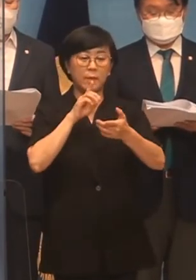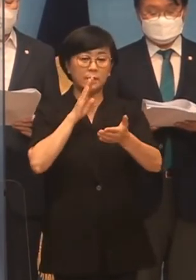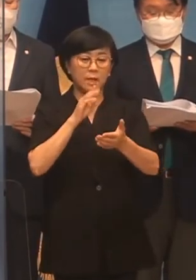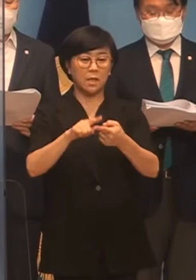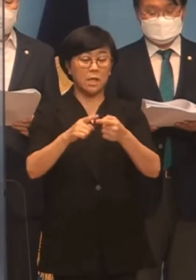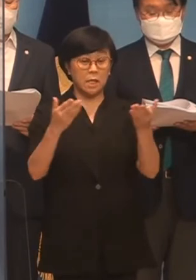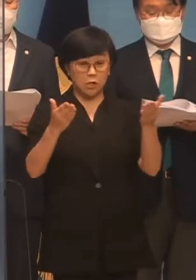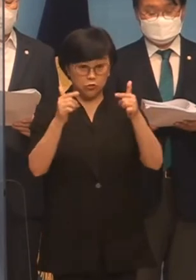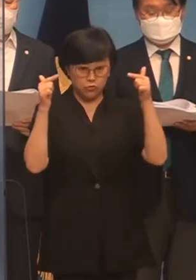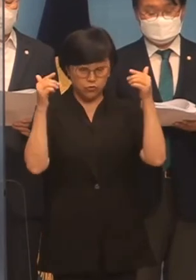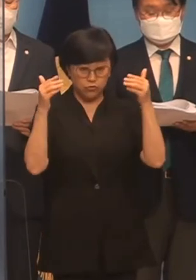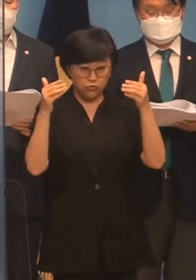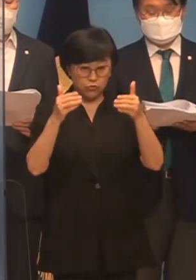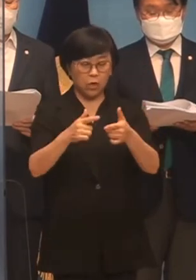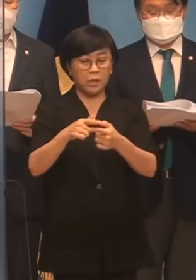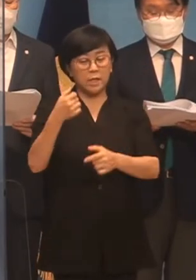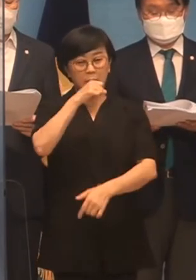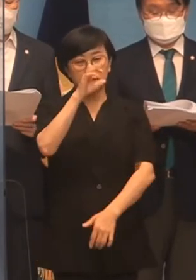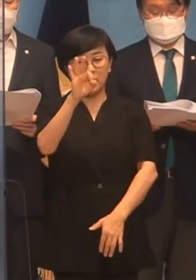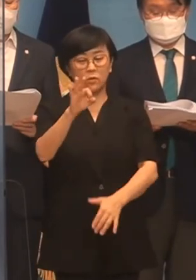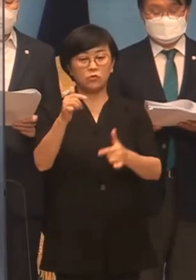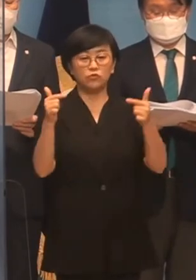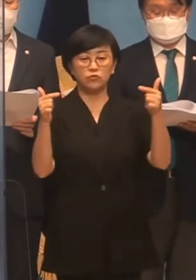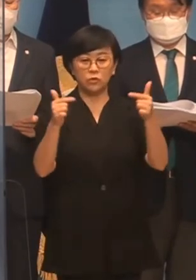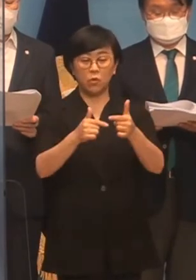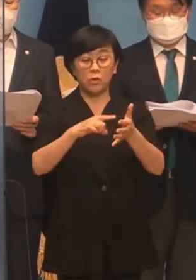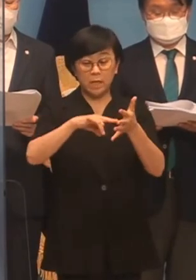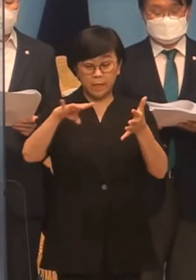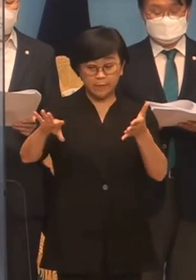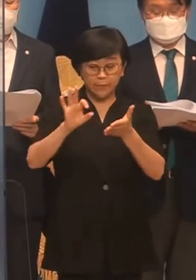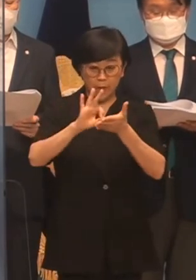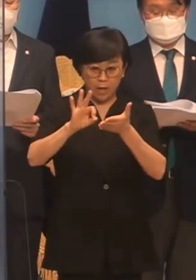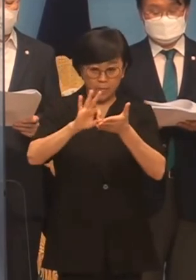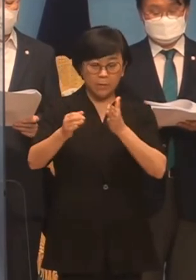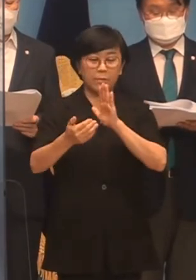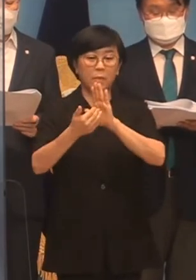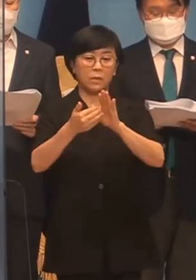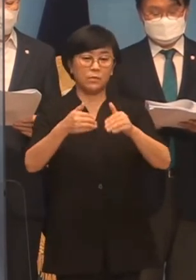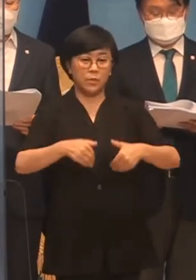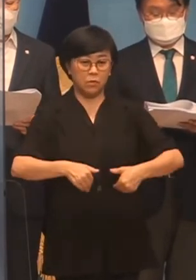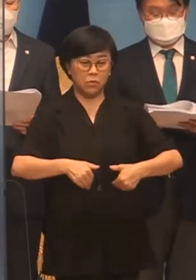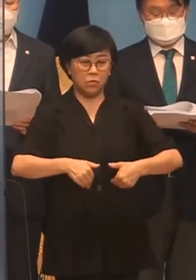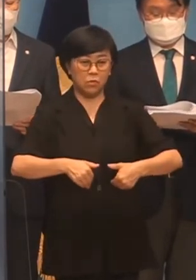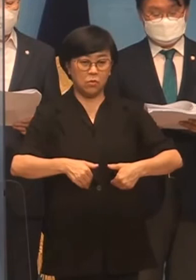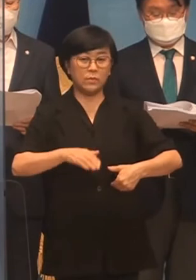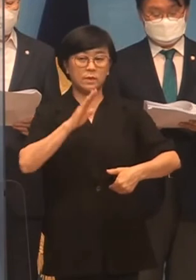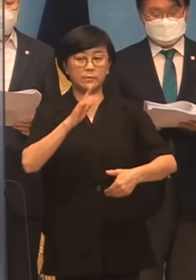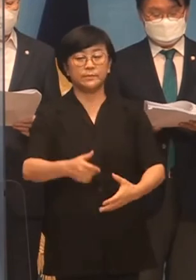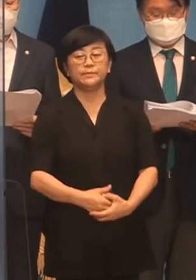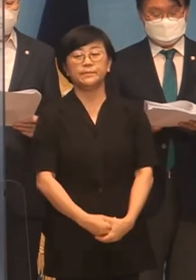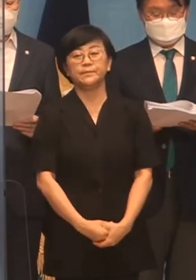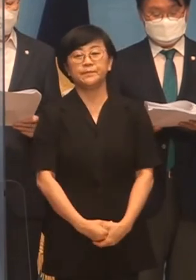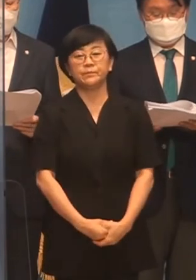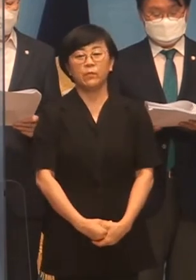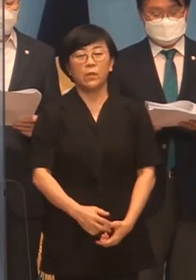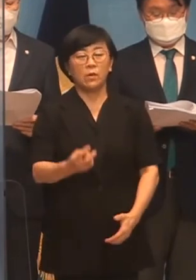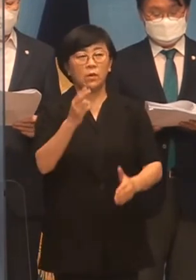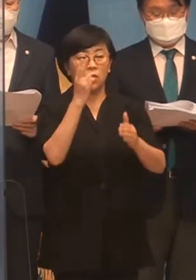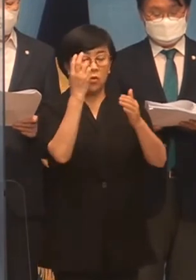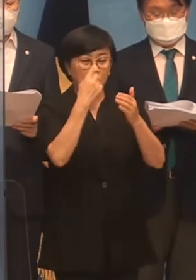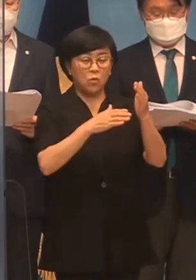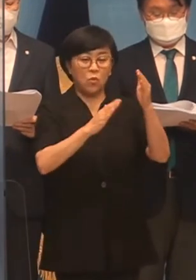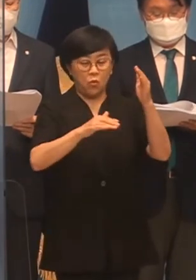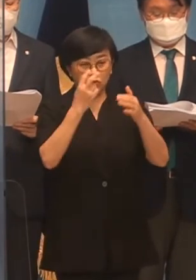줄어드는 만큼 예산과 인력을 감축해 혈세가 낭비되지 않도록 조정하는 것이 마땅합니다.